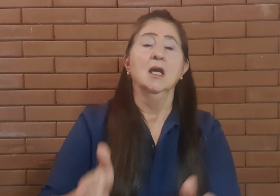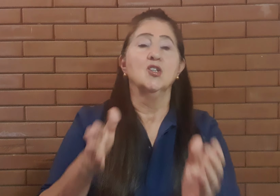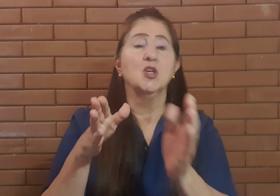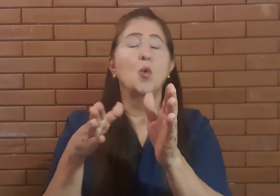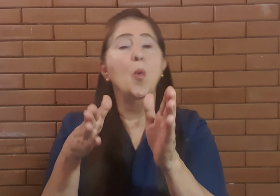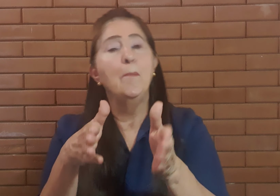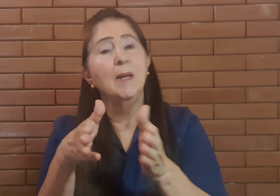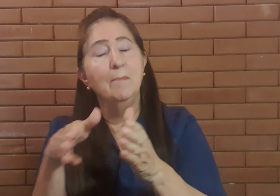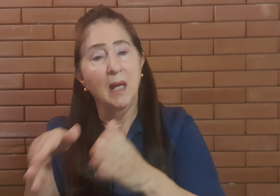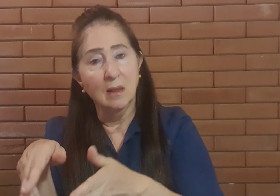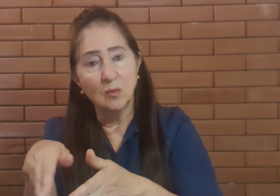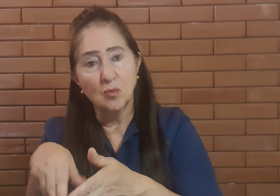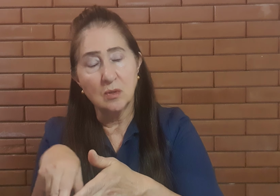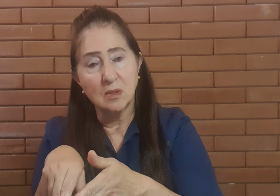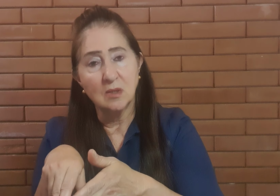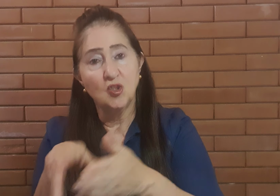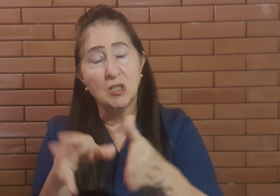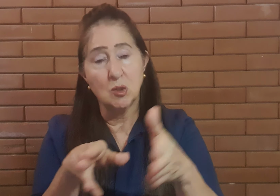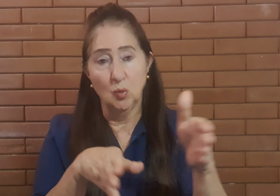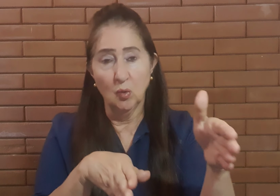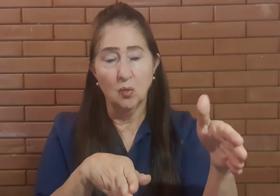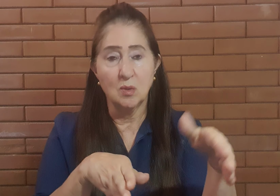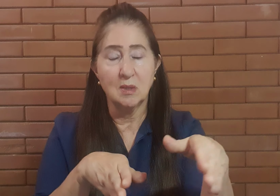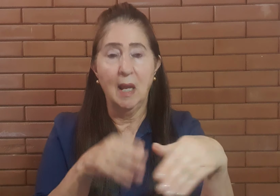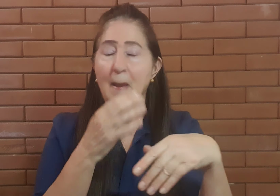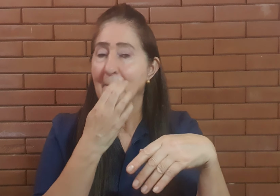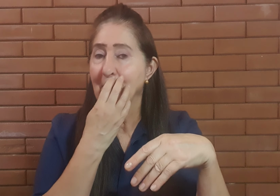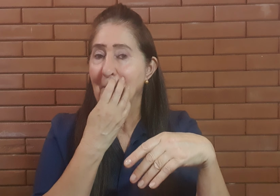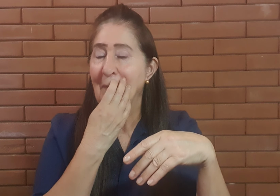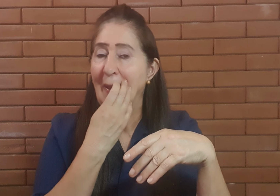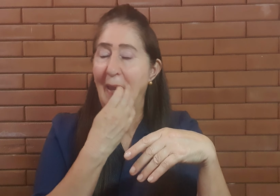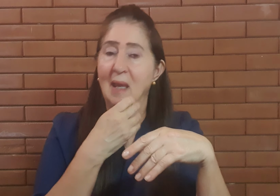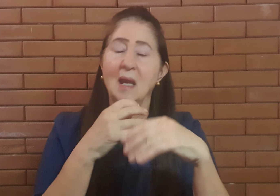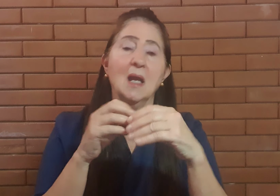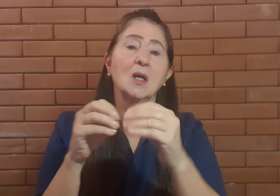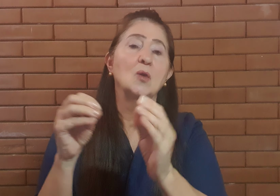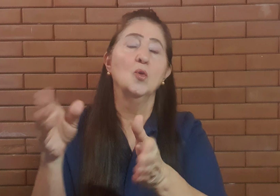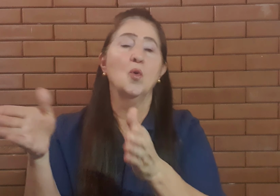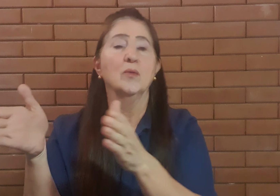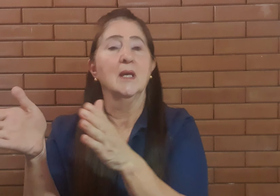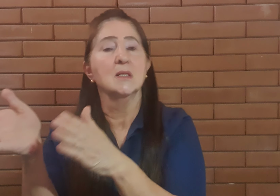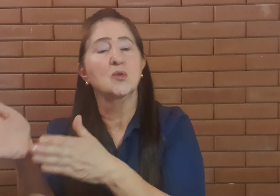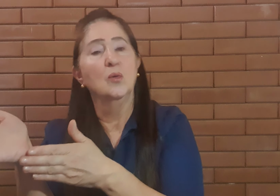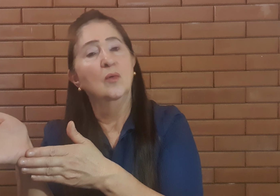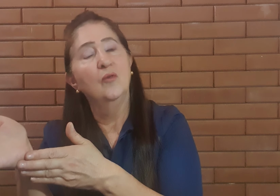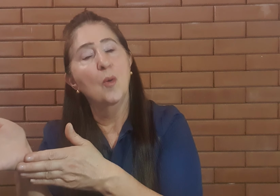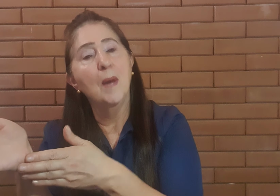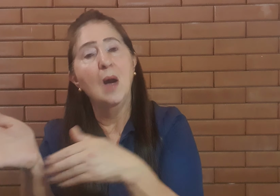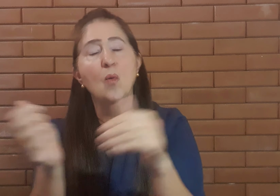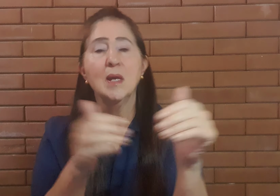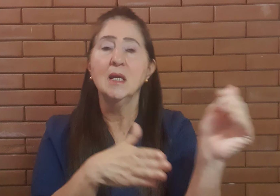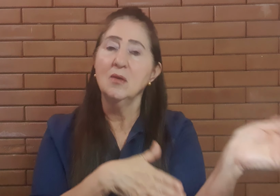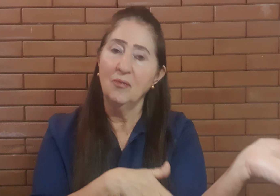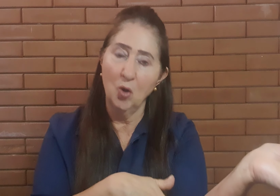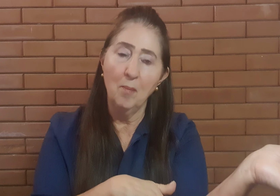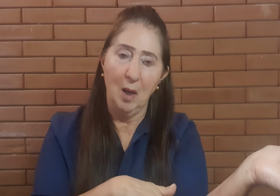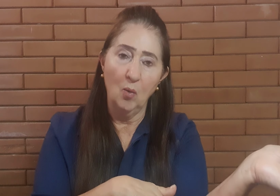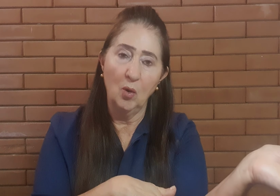de cumprimentos de surdos, né? Num contexto formal e informal,